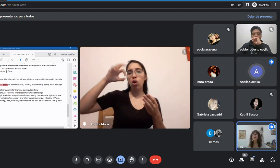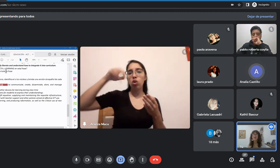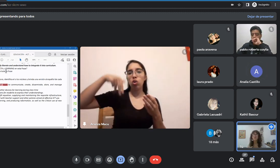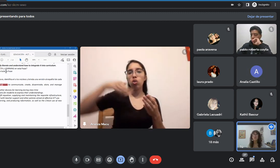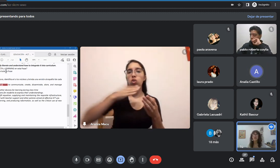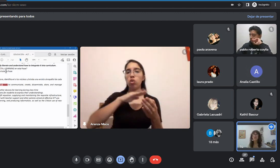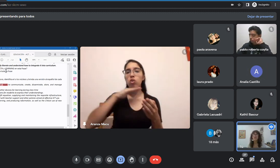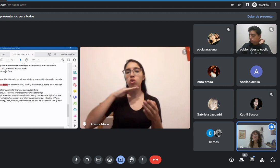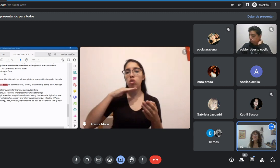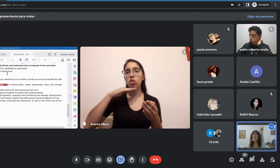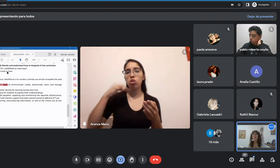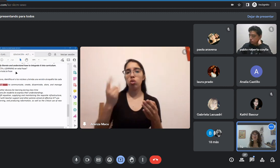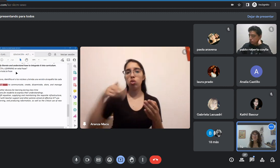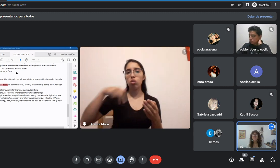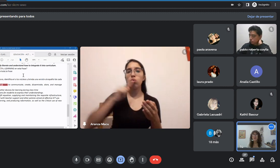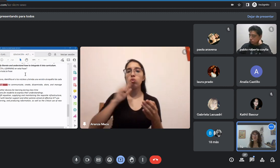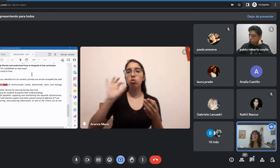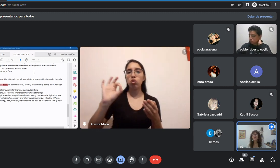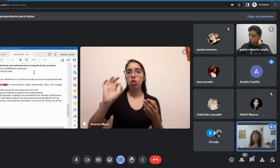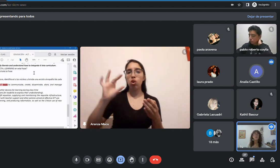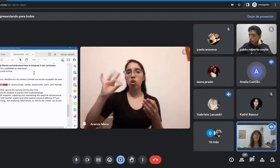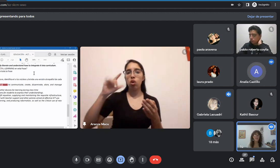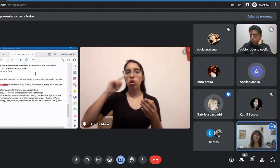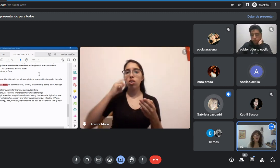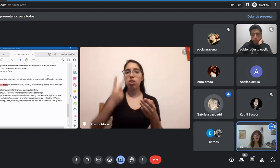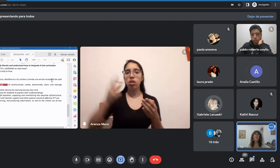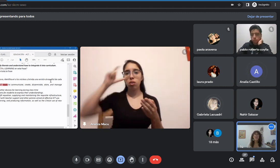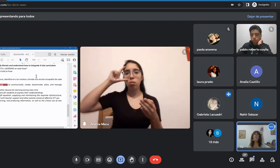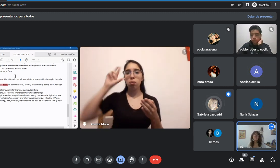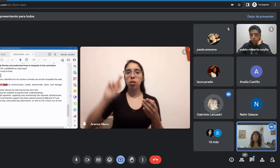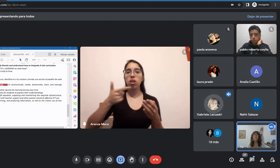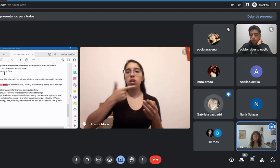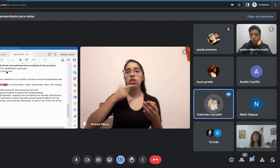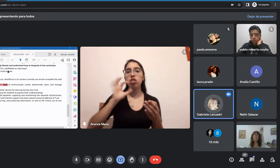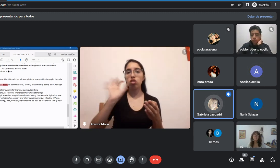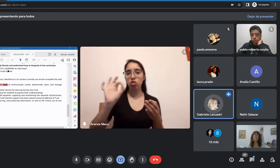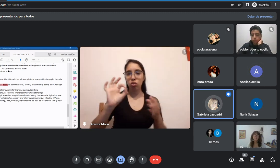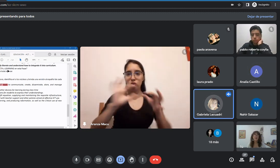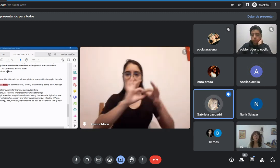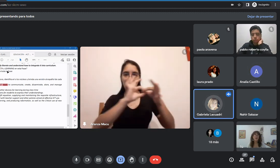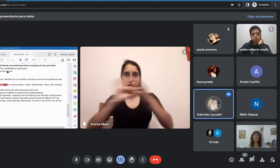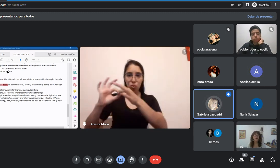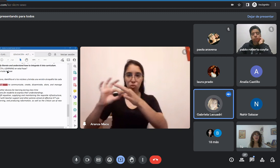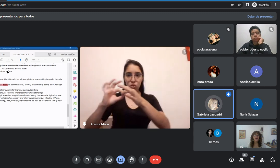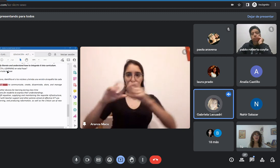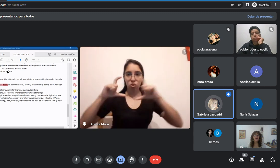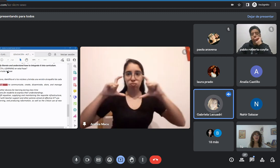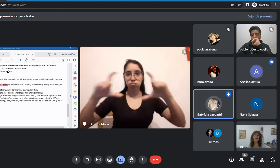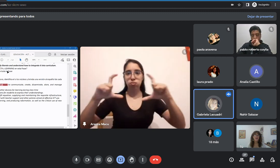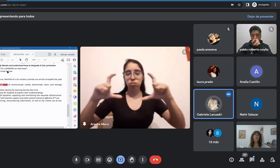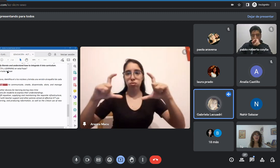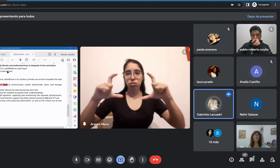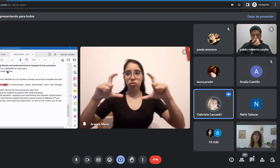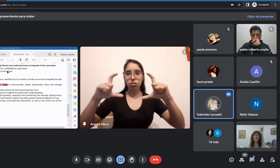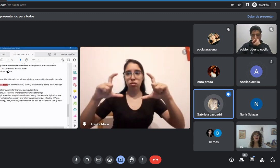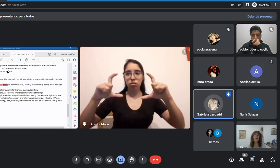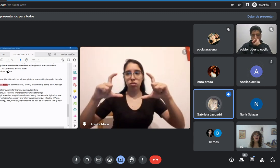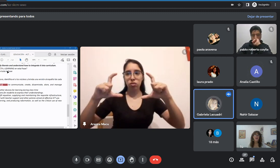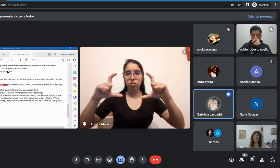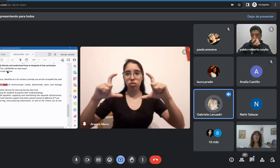escuelas usan conjunto diverso. Analia, tenés abierto el micrófono y sabés que la profe justo está